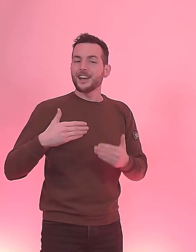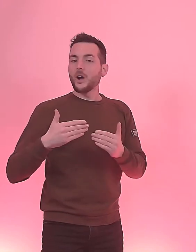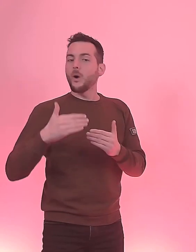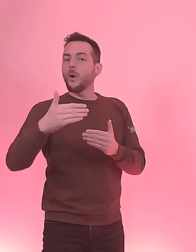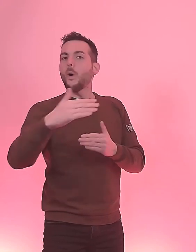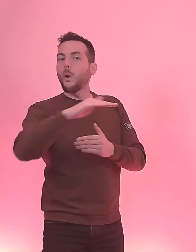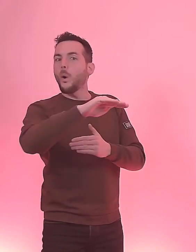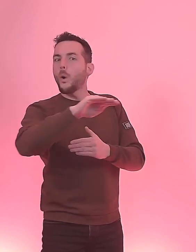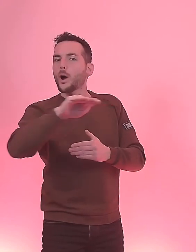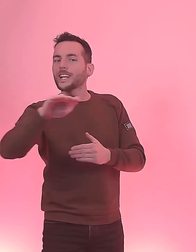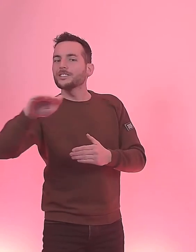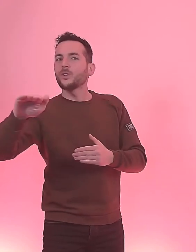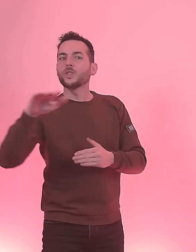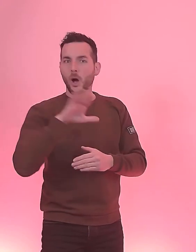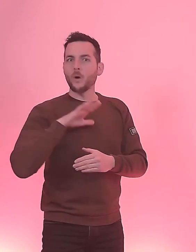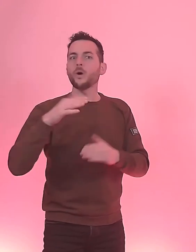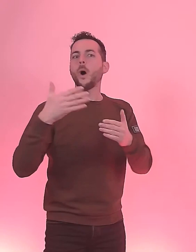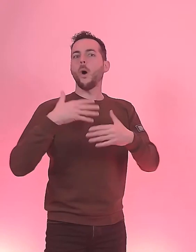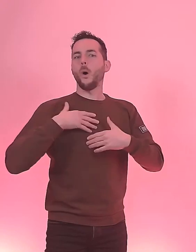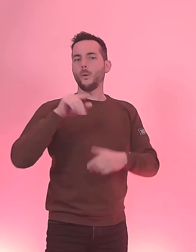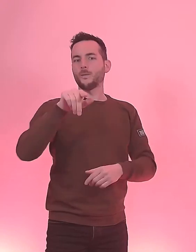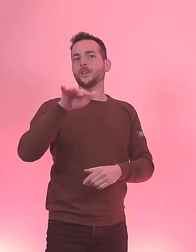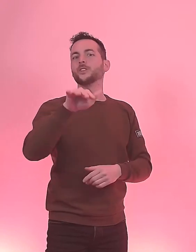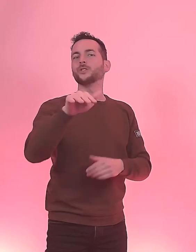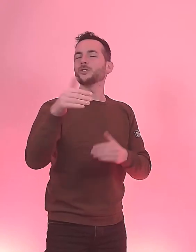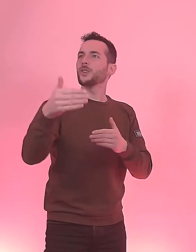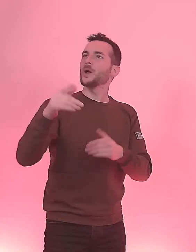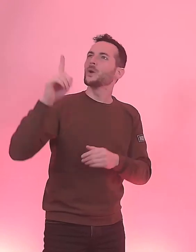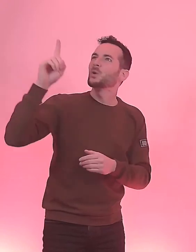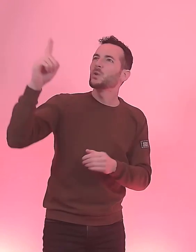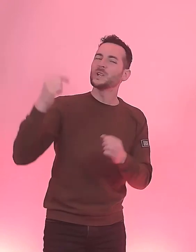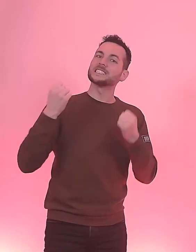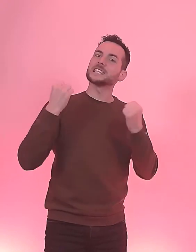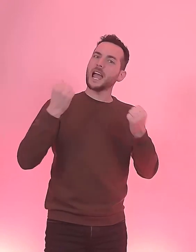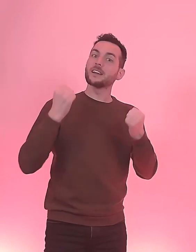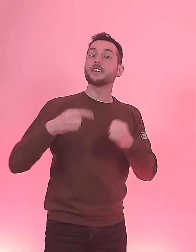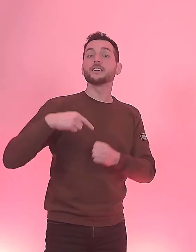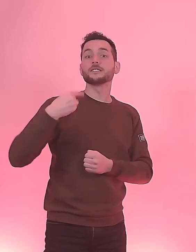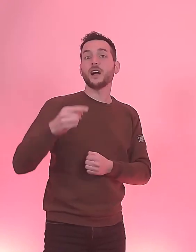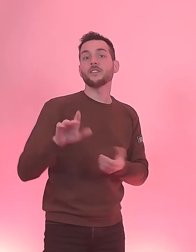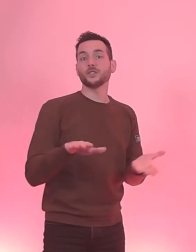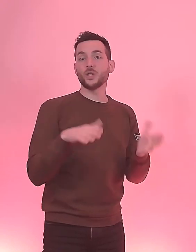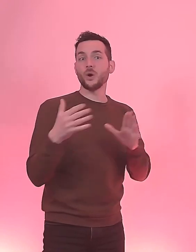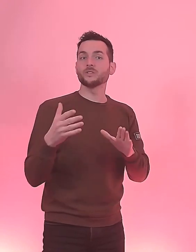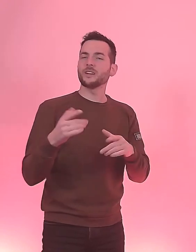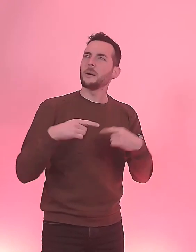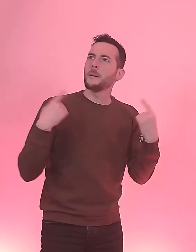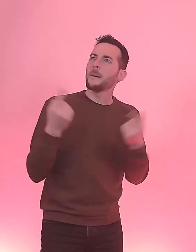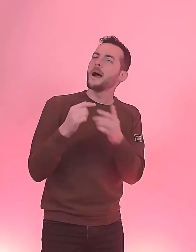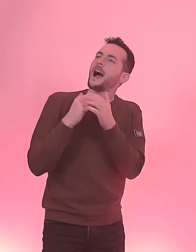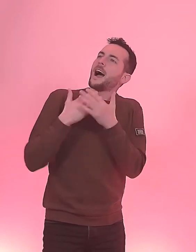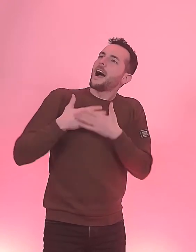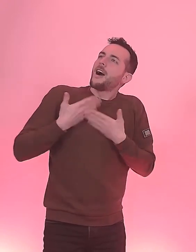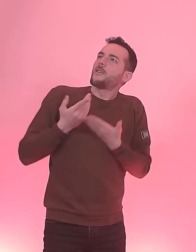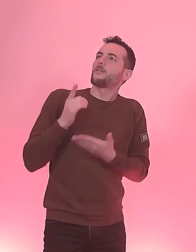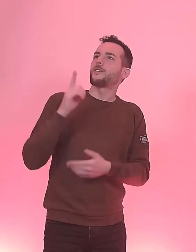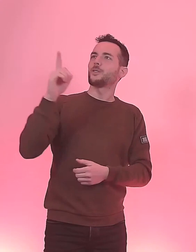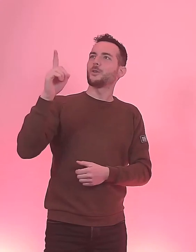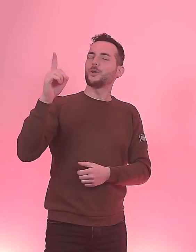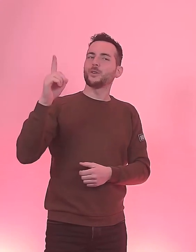horizon u bent sterker dan de dood we houden van u brengen onszelf